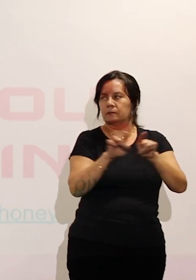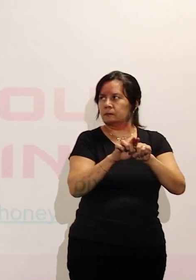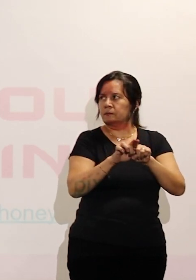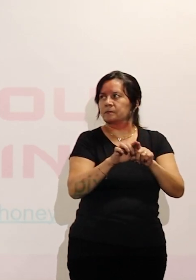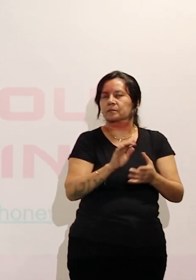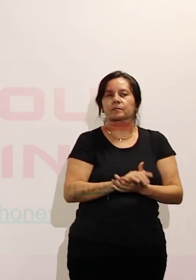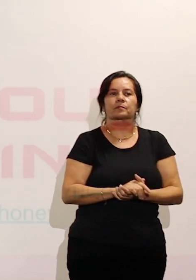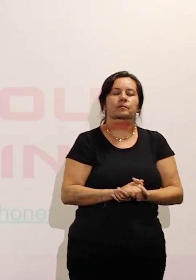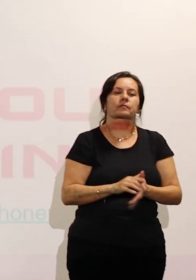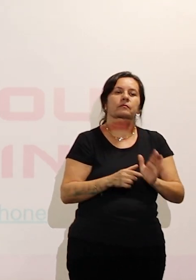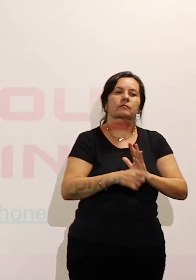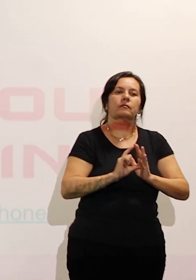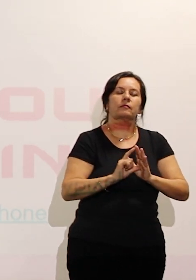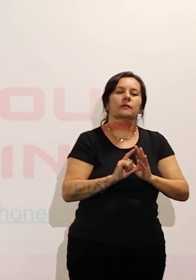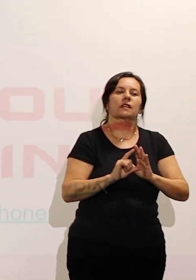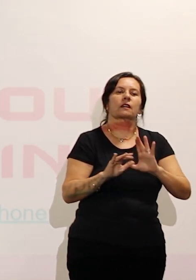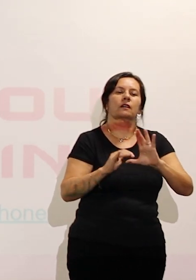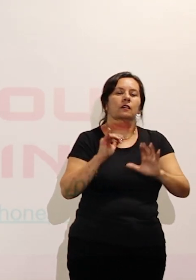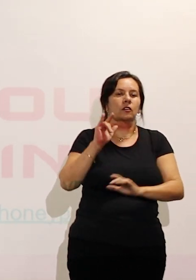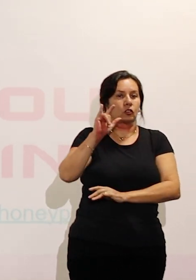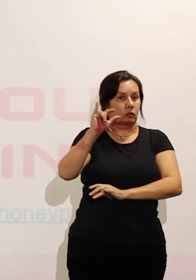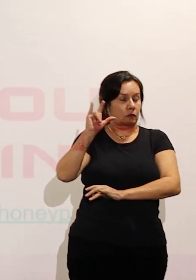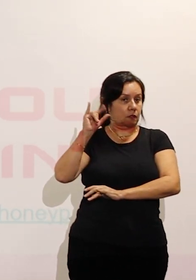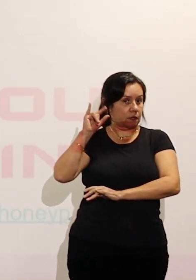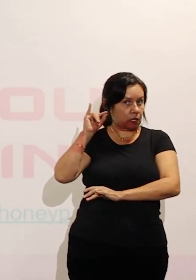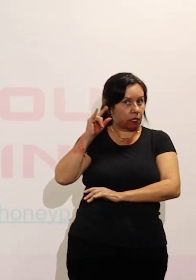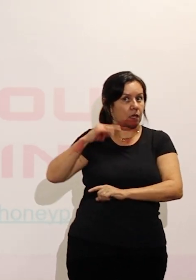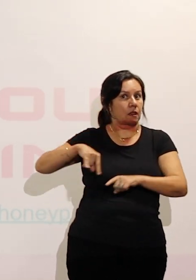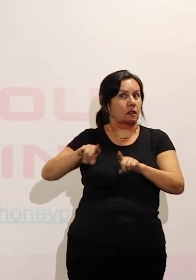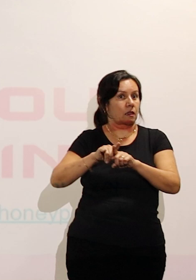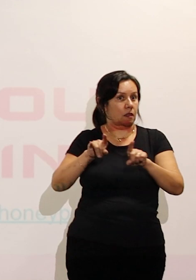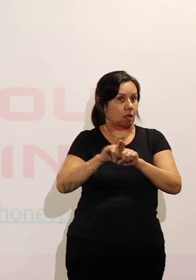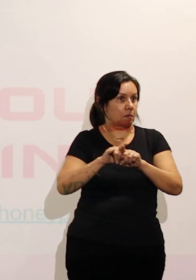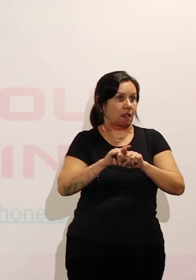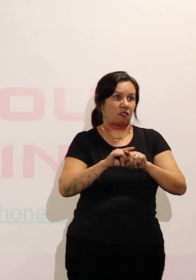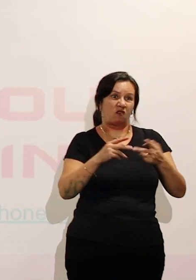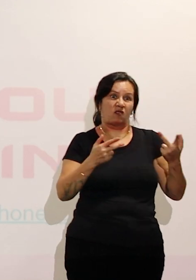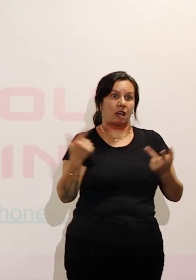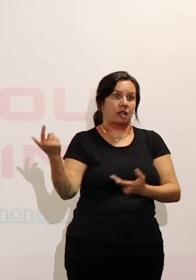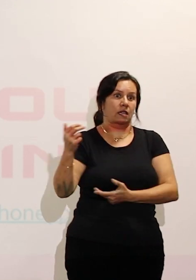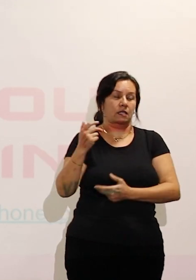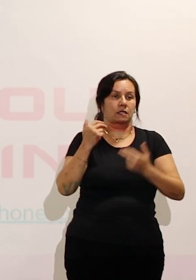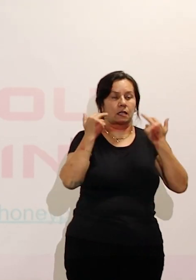antigo Twitter, quanto no Instagram, e ali tem o meu portfólio também, que tem todas as minhas artes, porque